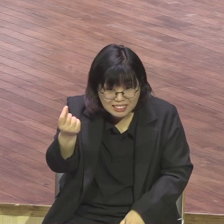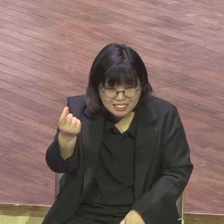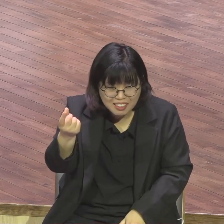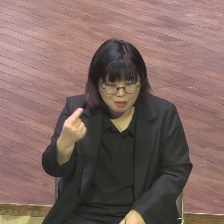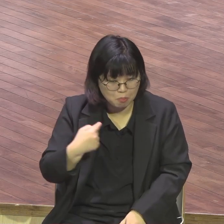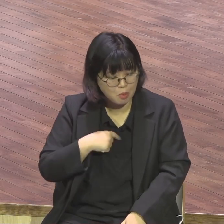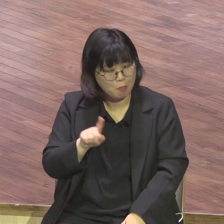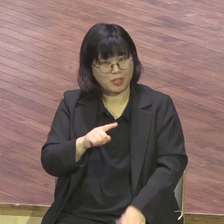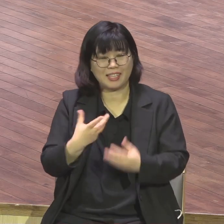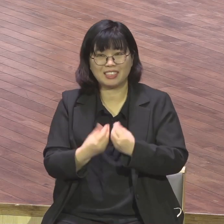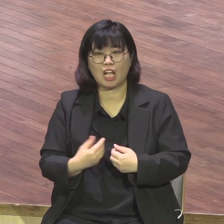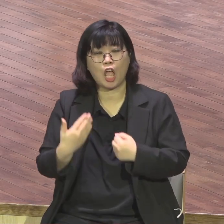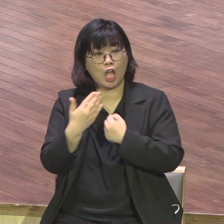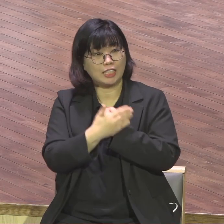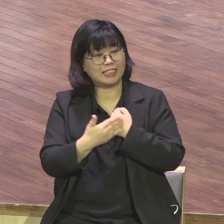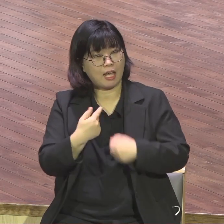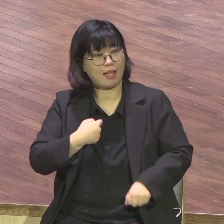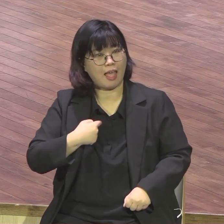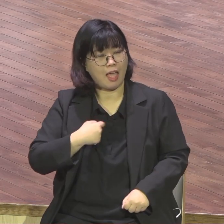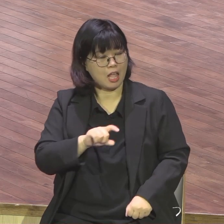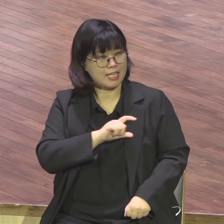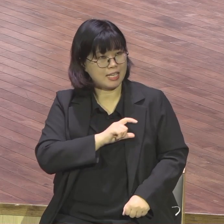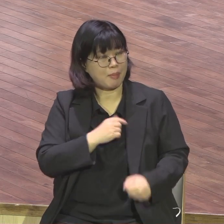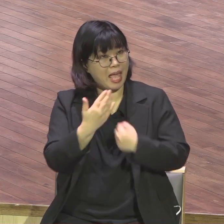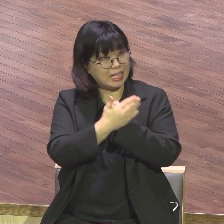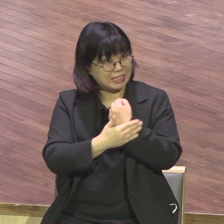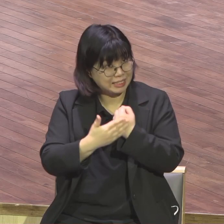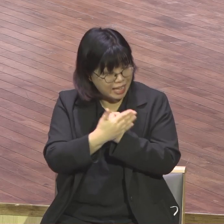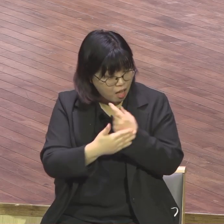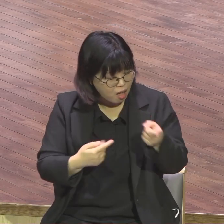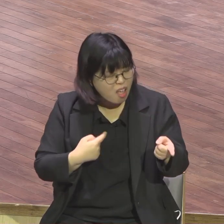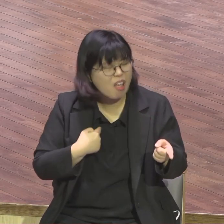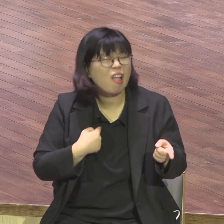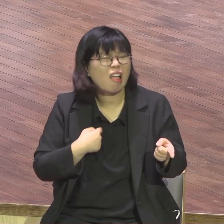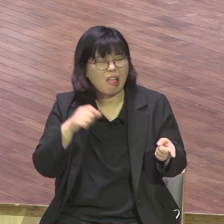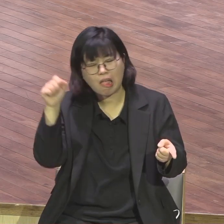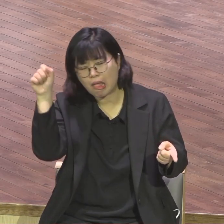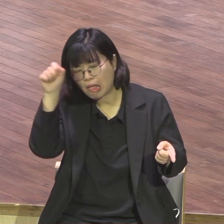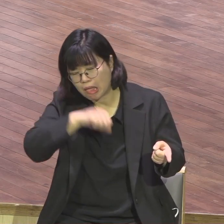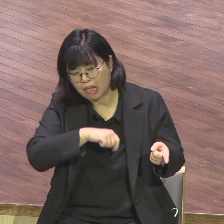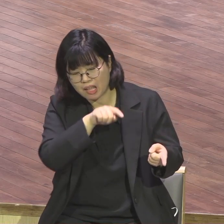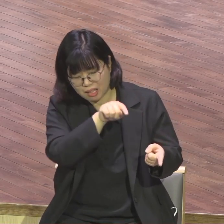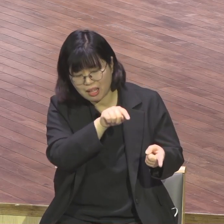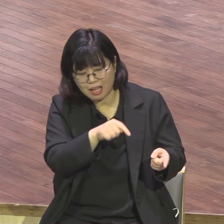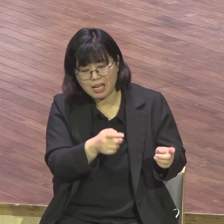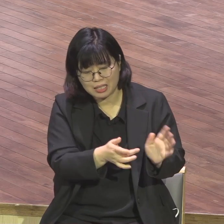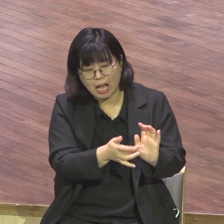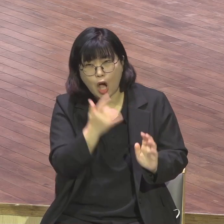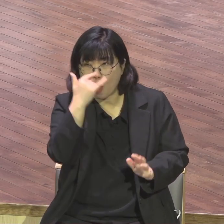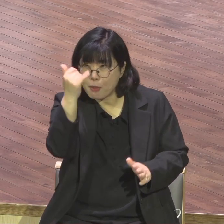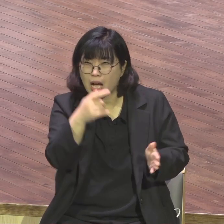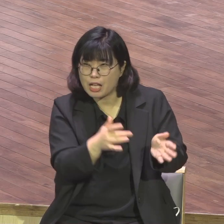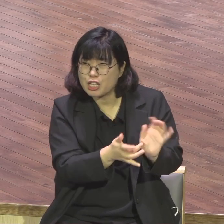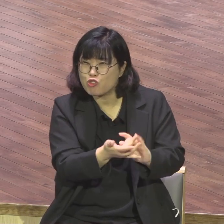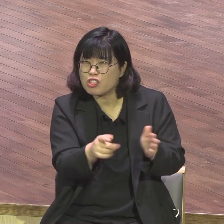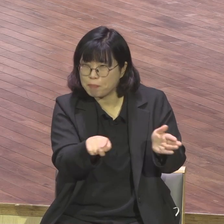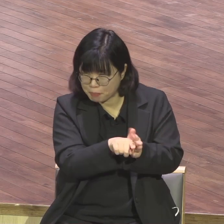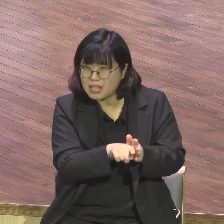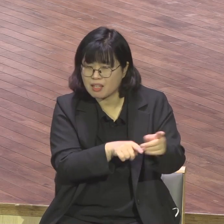있잖아요. 그런데 이제 대부분 보면 어떤 이름 보면 용자 들어갈 이름은 안 믿는 가정이 많아요. 이